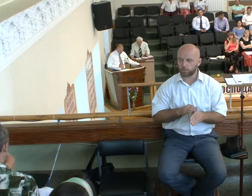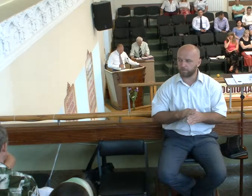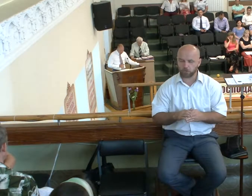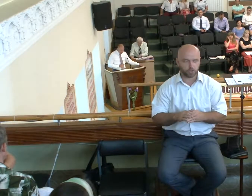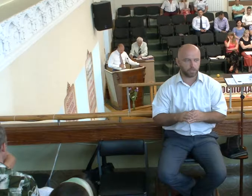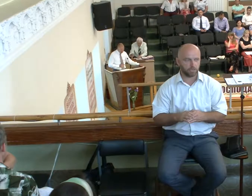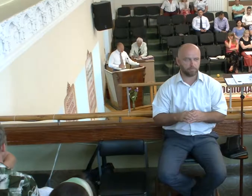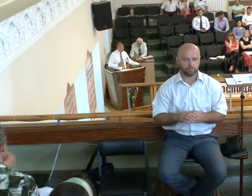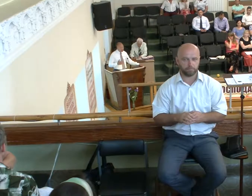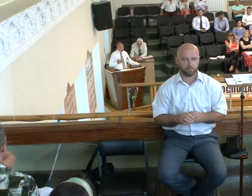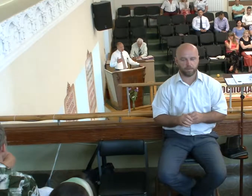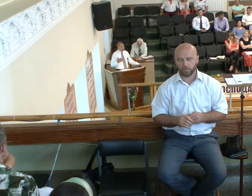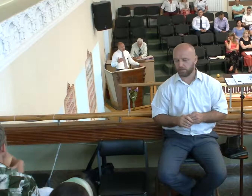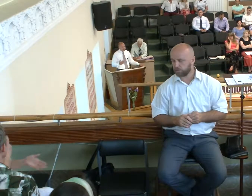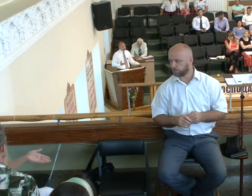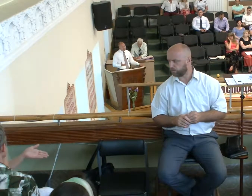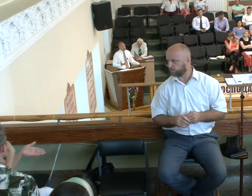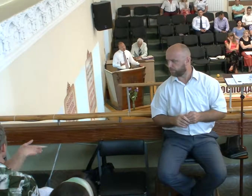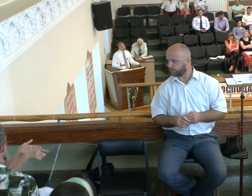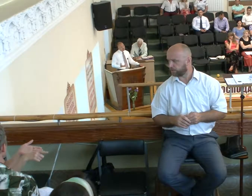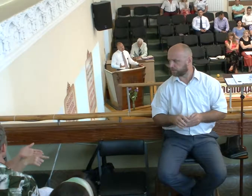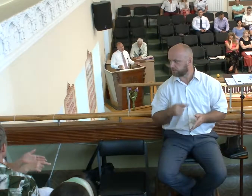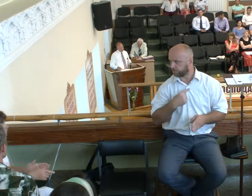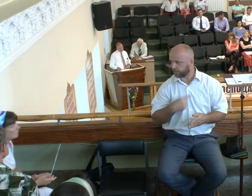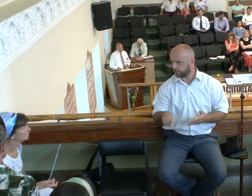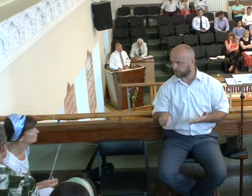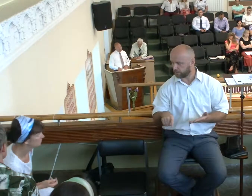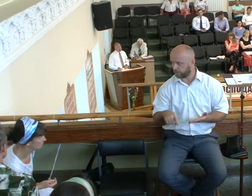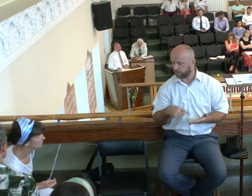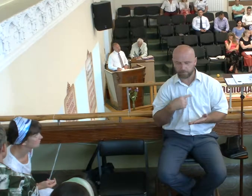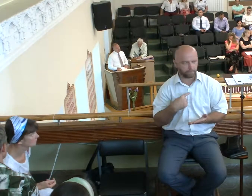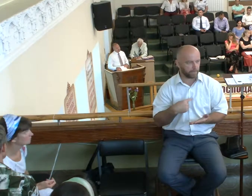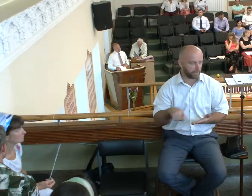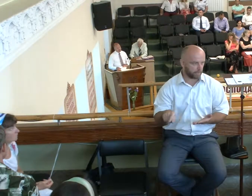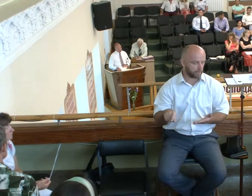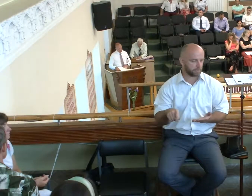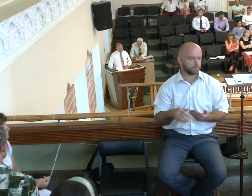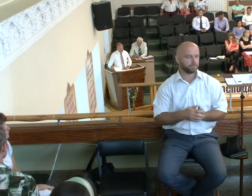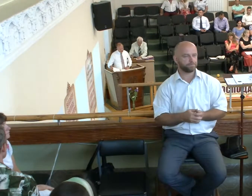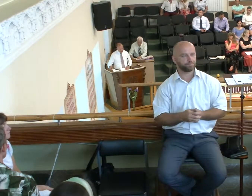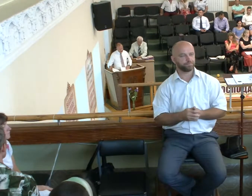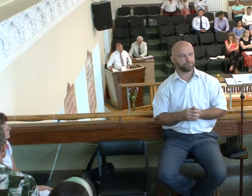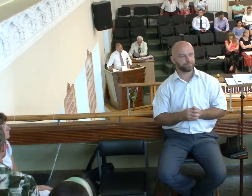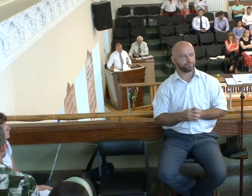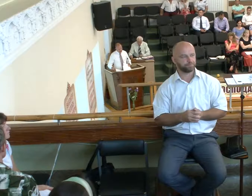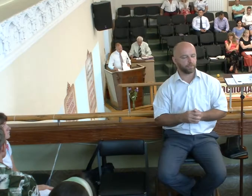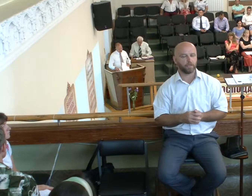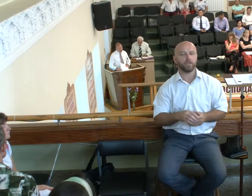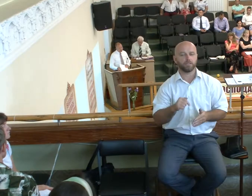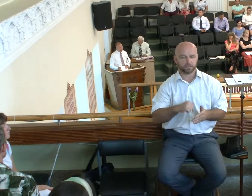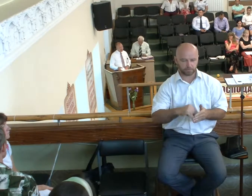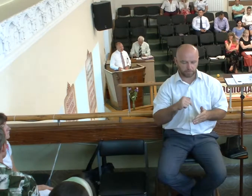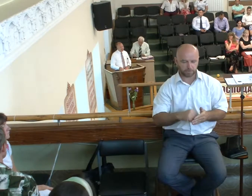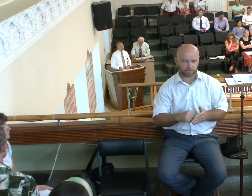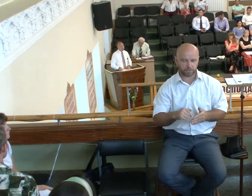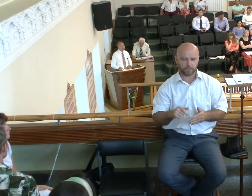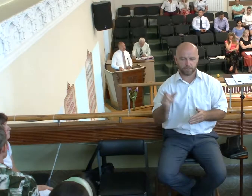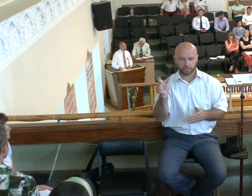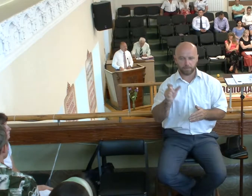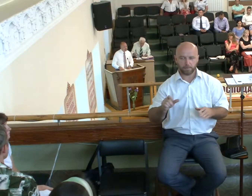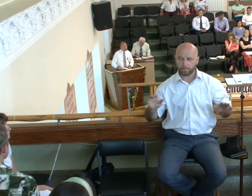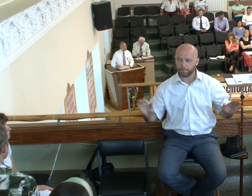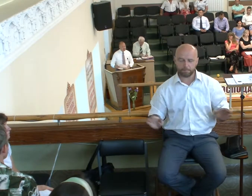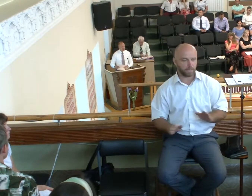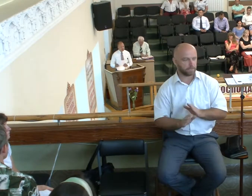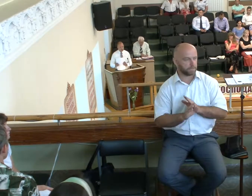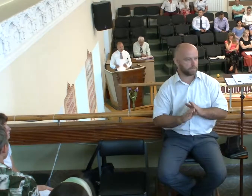и близких. И слова этой песни, и смысл этой песни, автор не сомневается, что за каждый